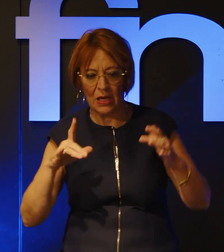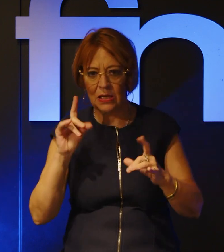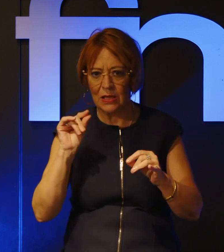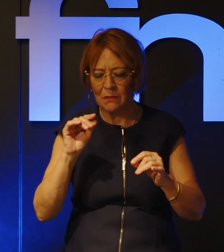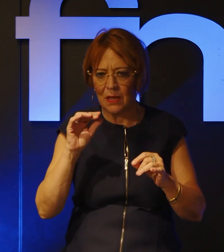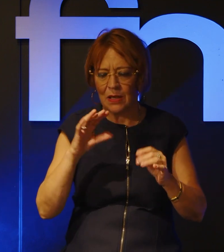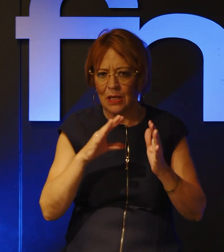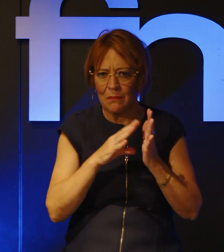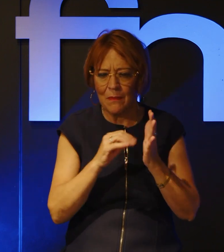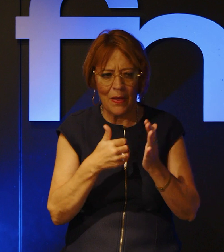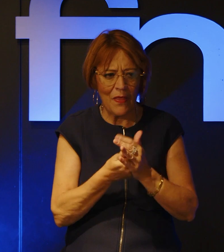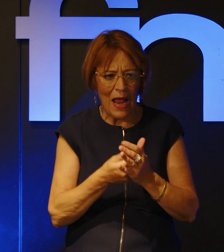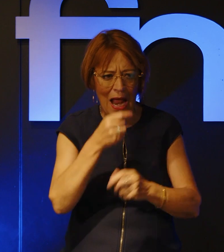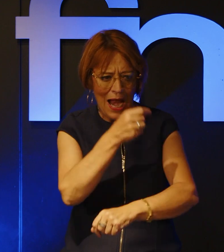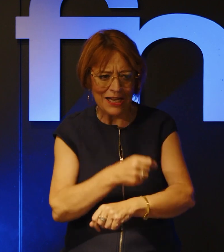que